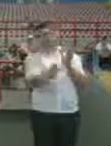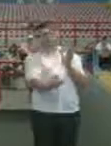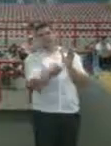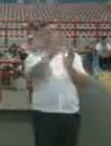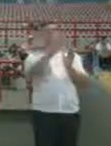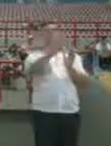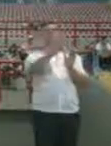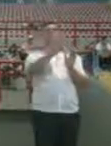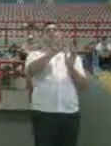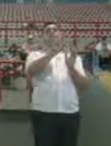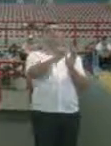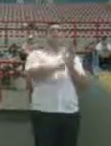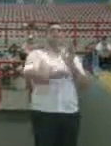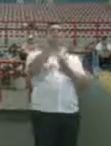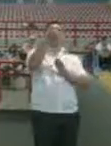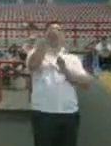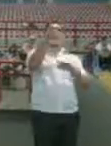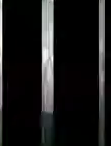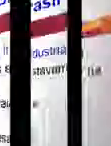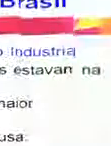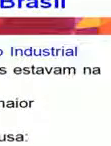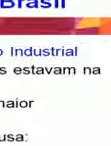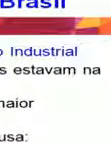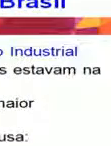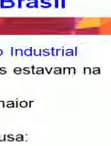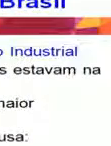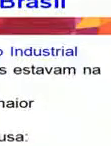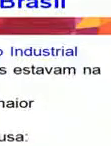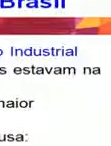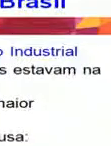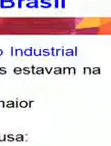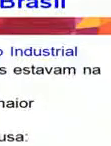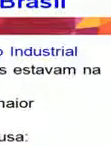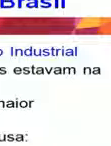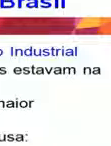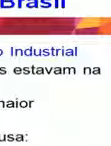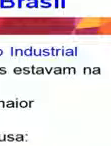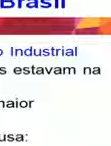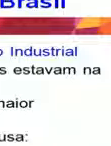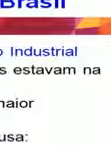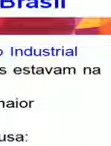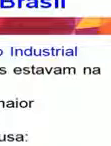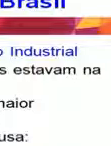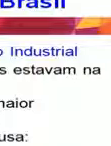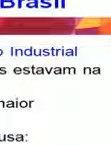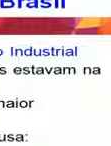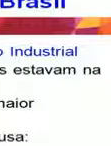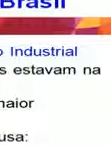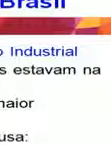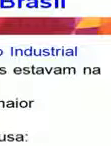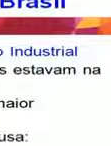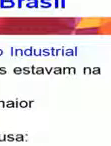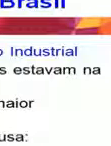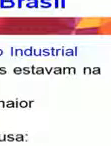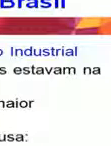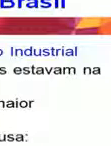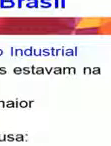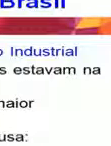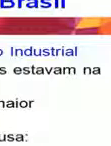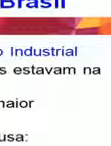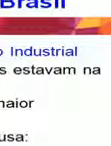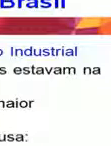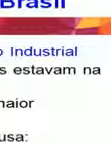perdeu ainda o comando, mas não é apenas a única região. E aqui eu coloco de vermelho alguns fatores que fizeram as empresas saírem da